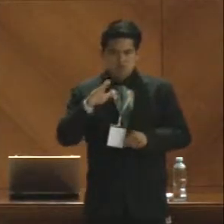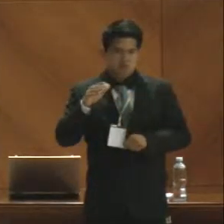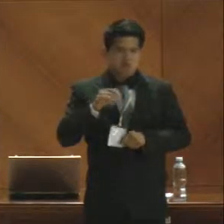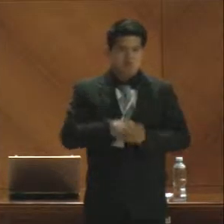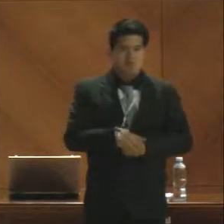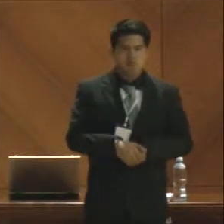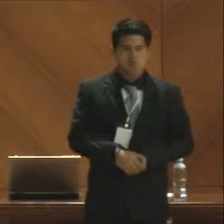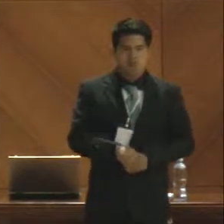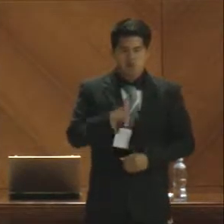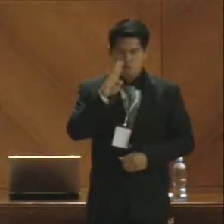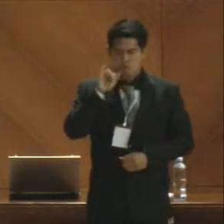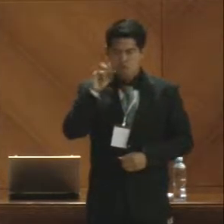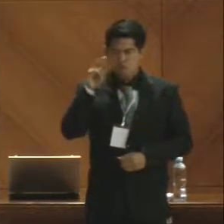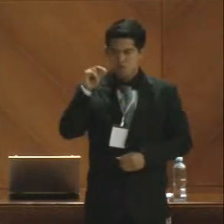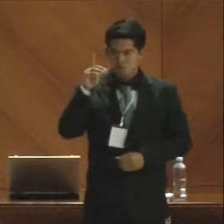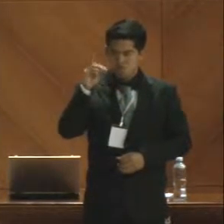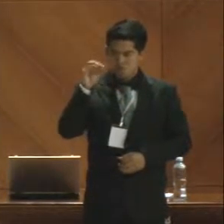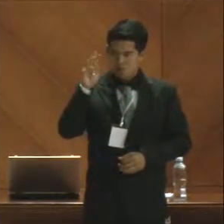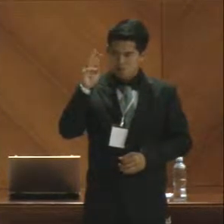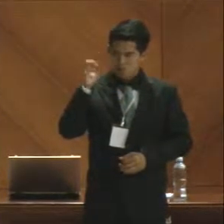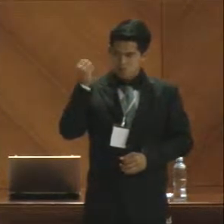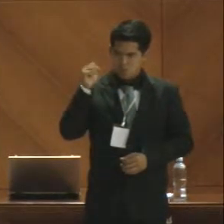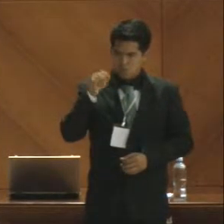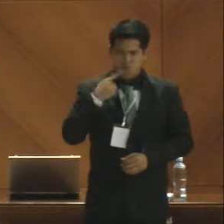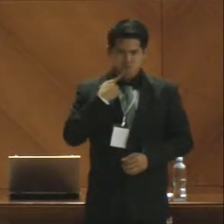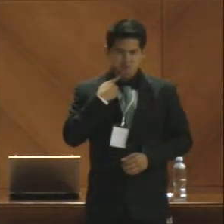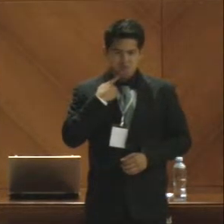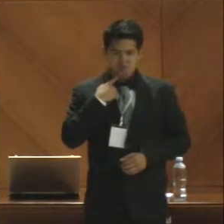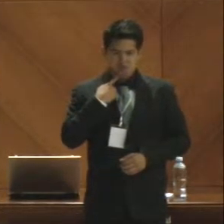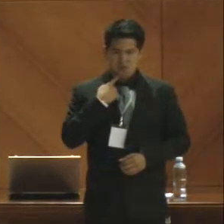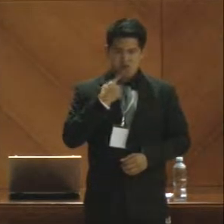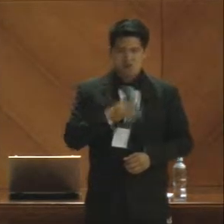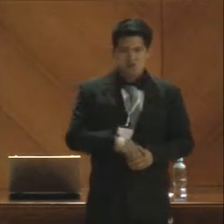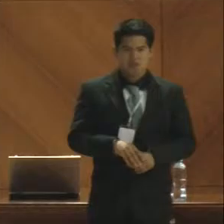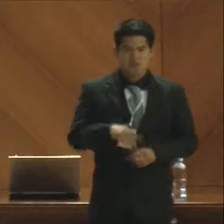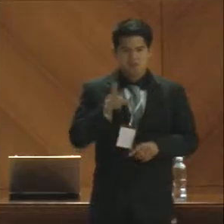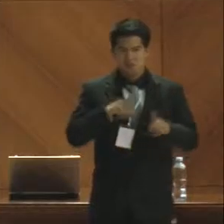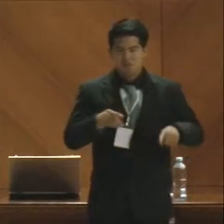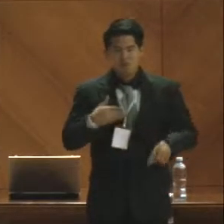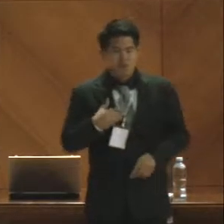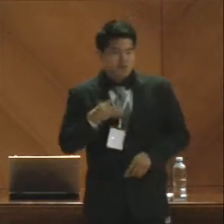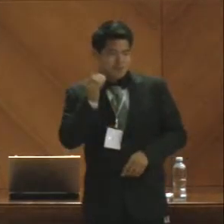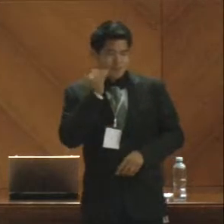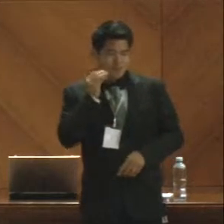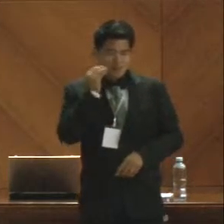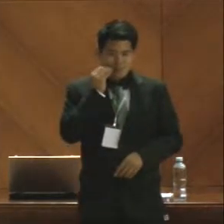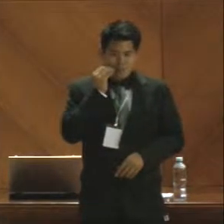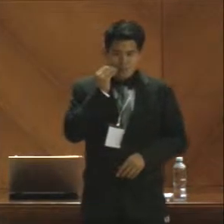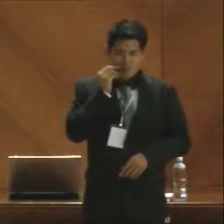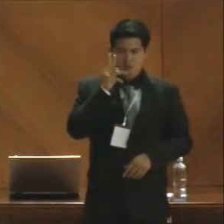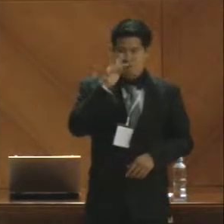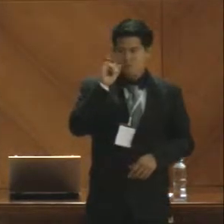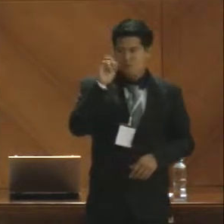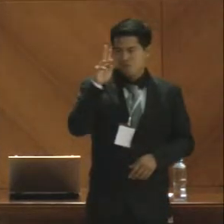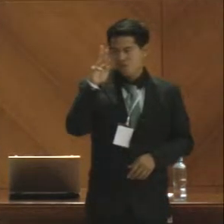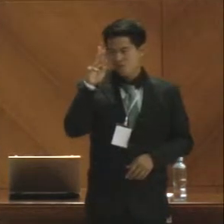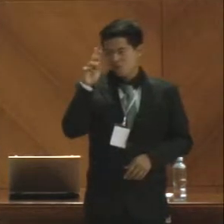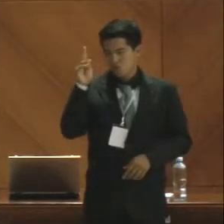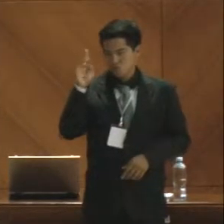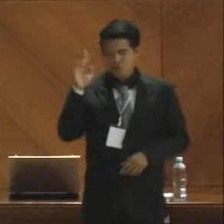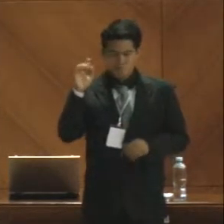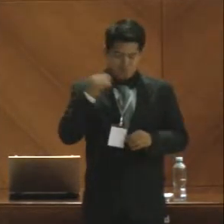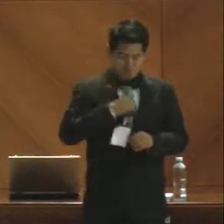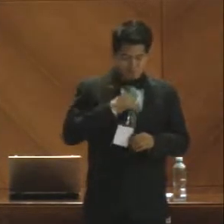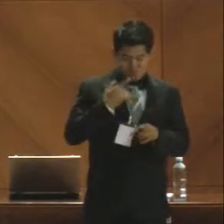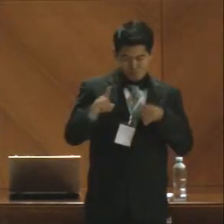y me olvidé de los virus, ¿sí? O sea, yo les veo a ustedes como niños ingenuos creyendo que las computadoras tienen virus. El